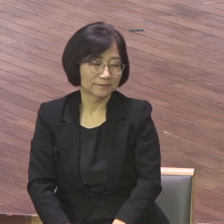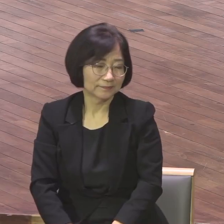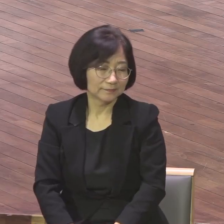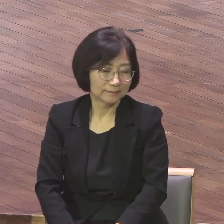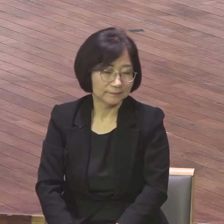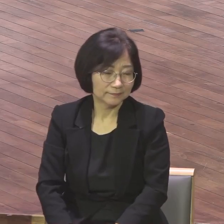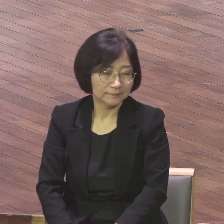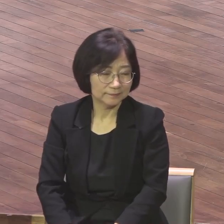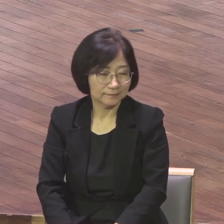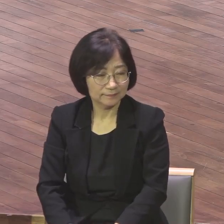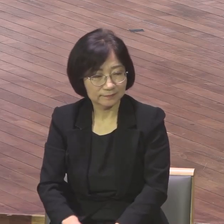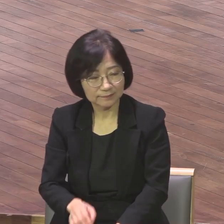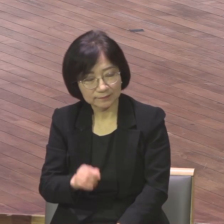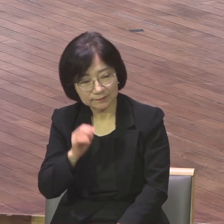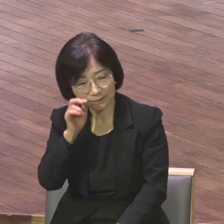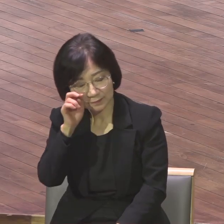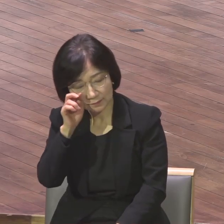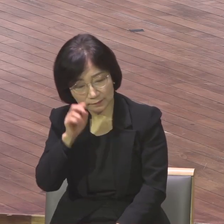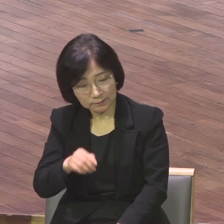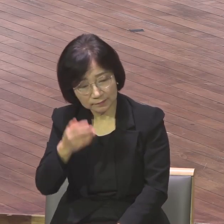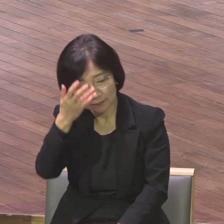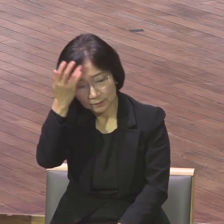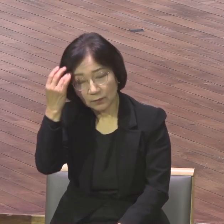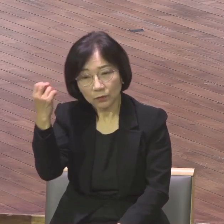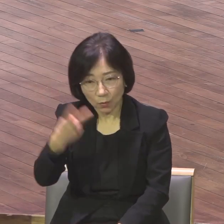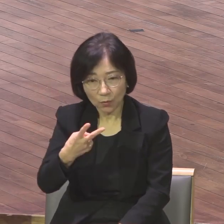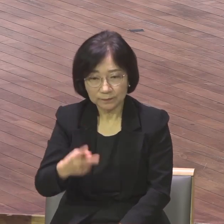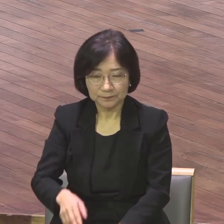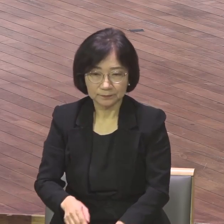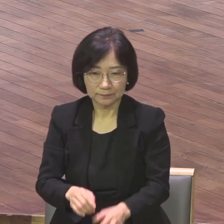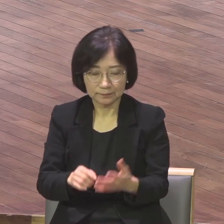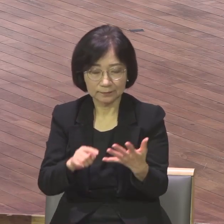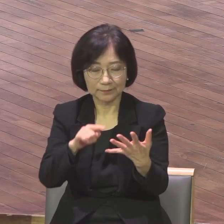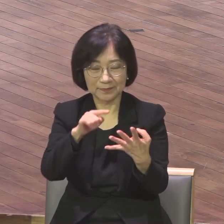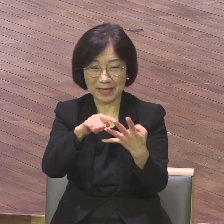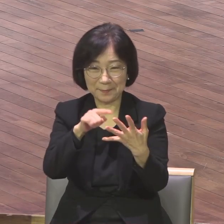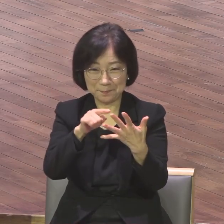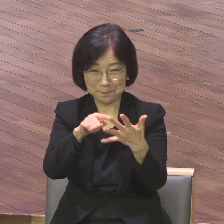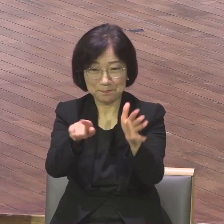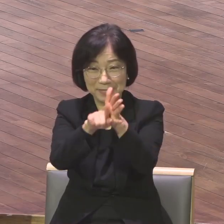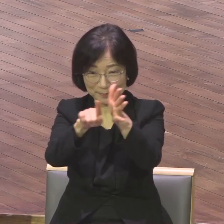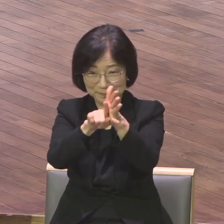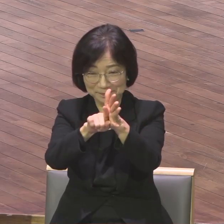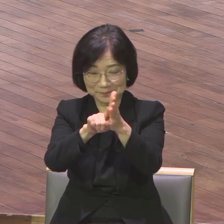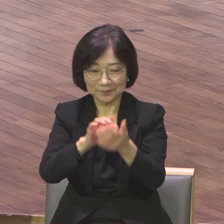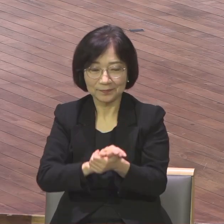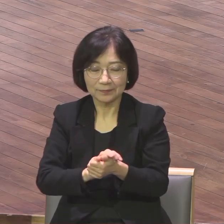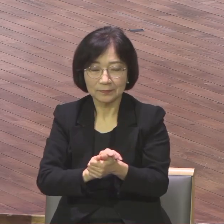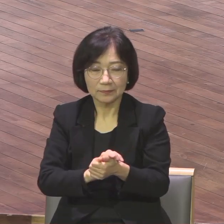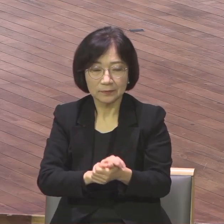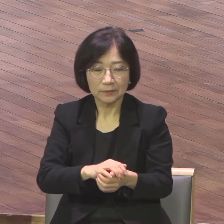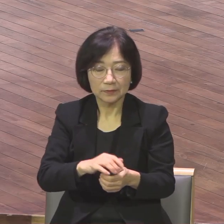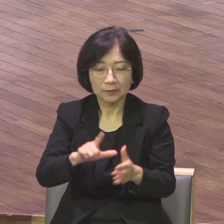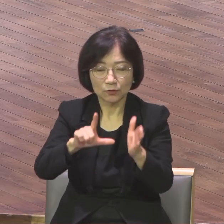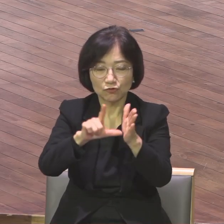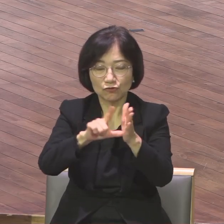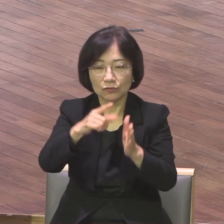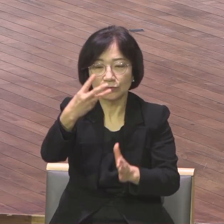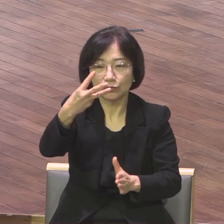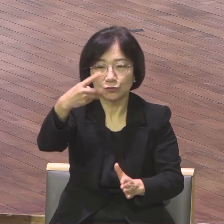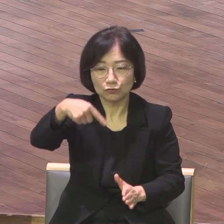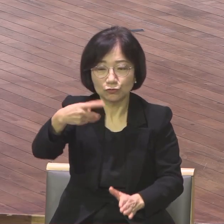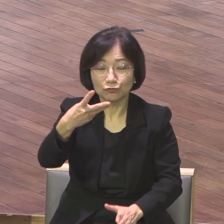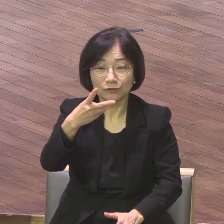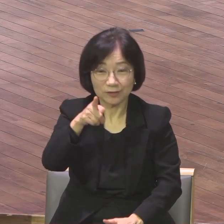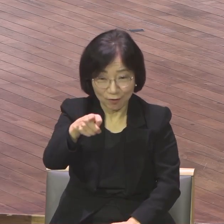말씀을 전개했습니다. 자, 오직 믿음은 어떻습니까? 마틴 루터가 로마서 1장 17절